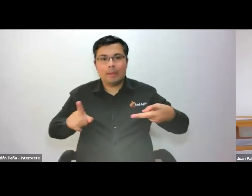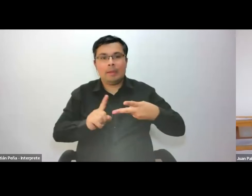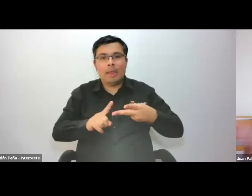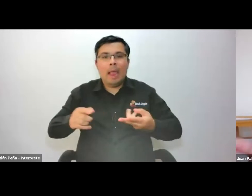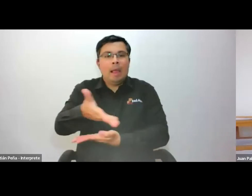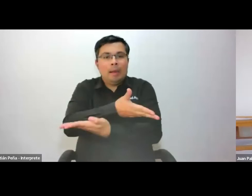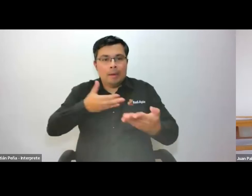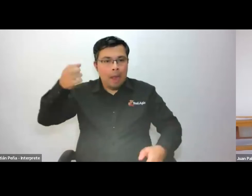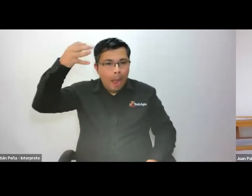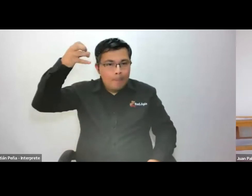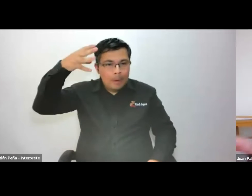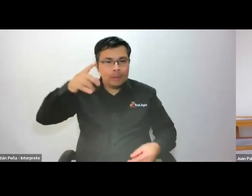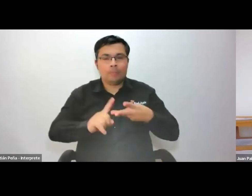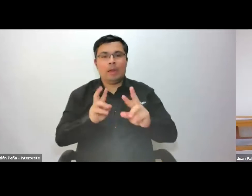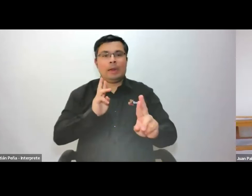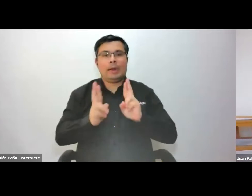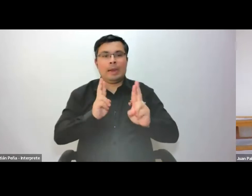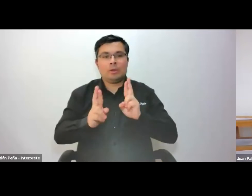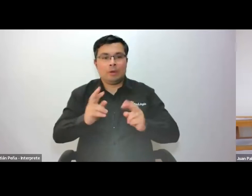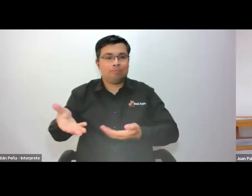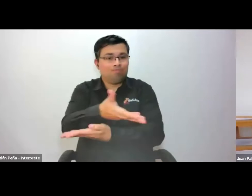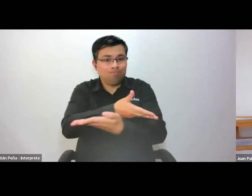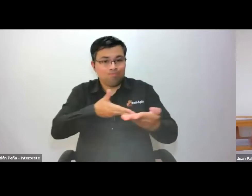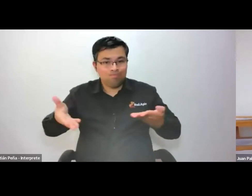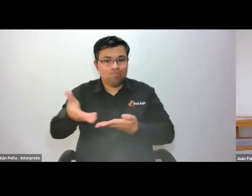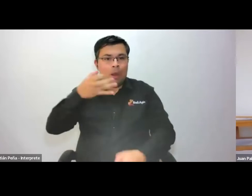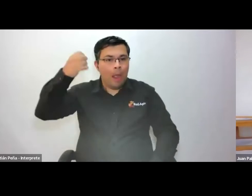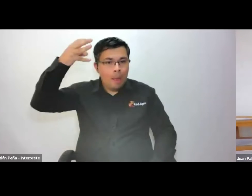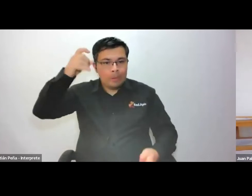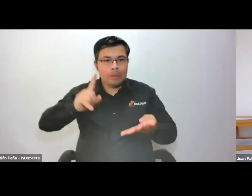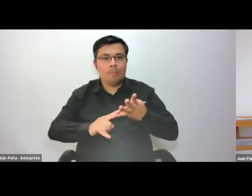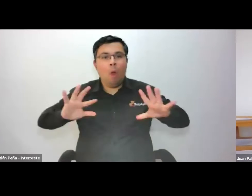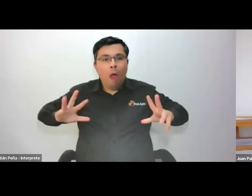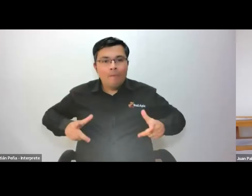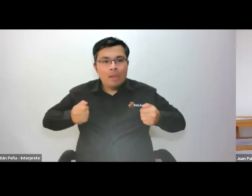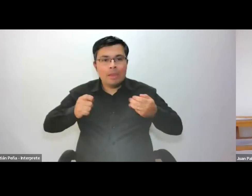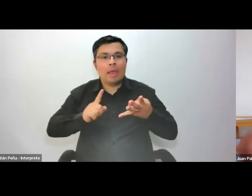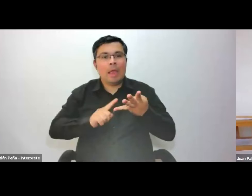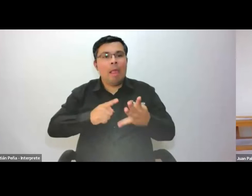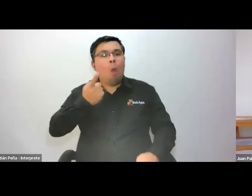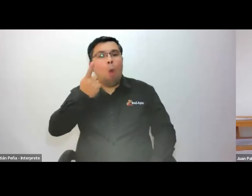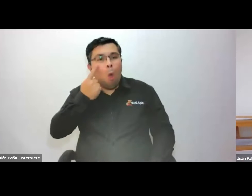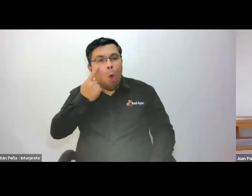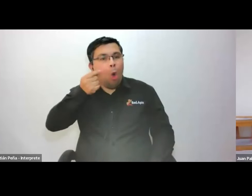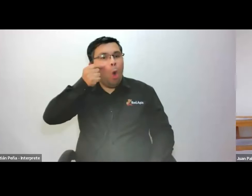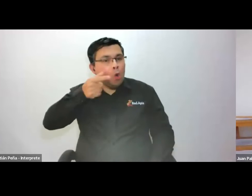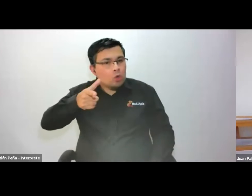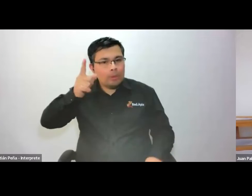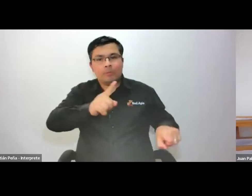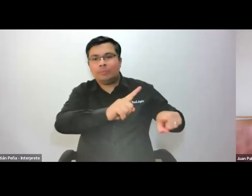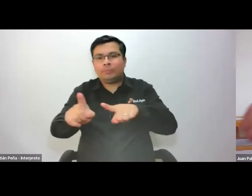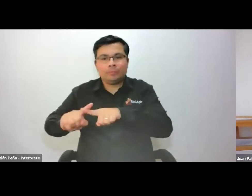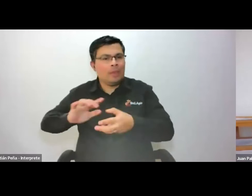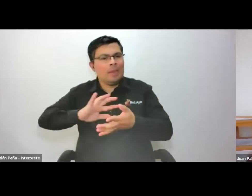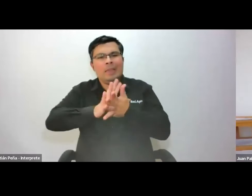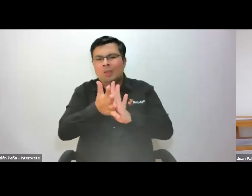aprendemos a relacionarnos, aprendemos actitudes, conocimientos, habilidades. Y por lo mismo también todos los elementos curriculares,